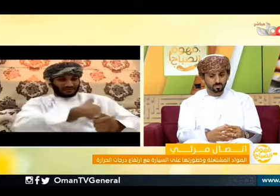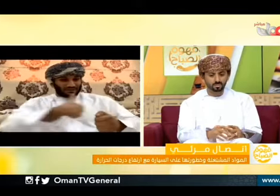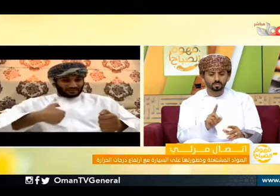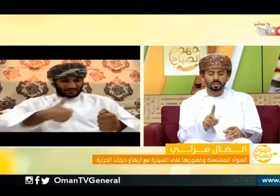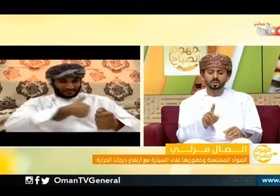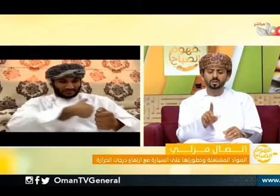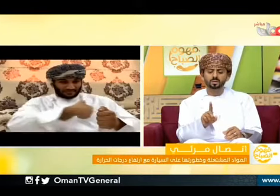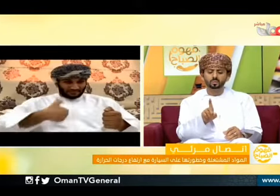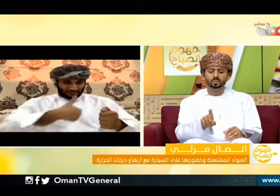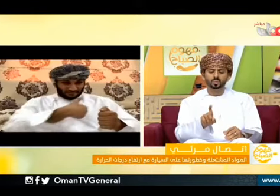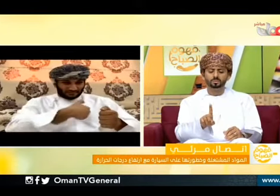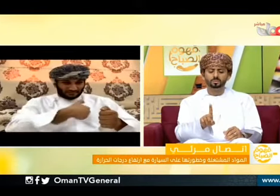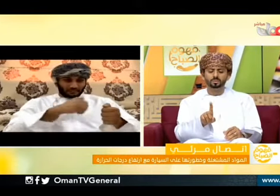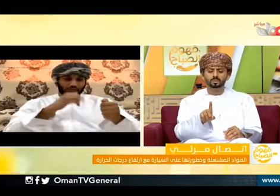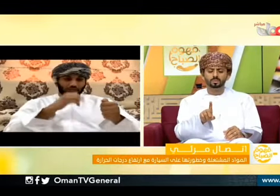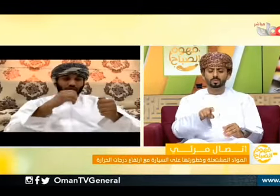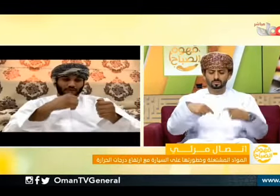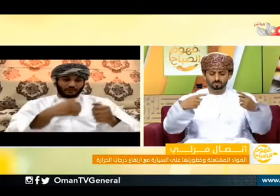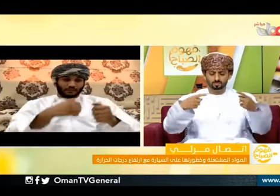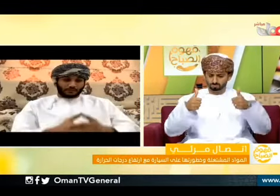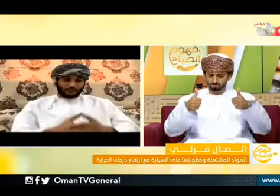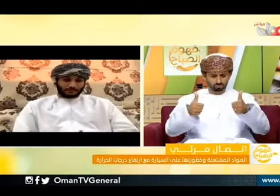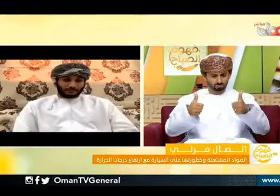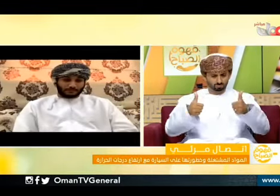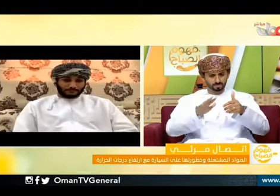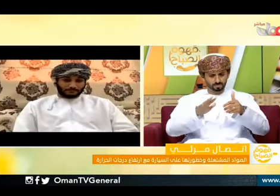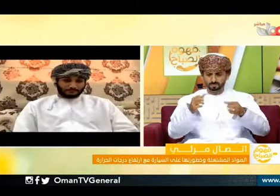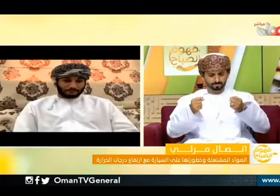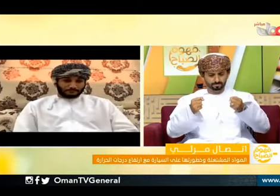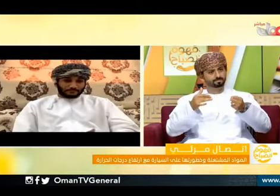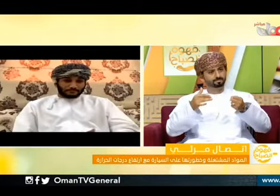على حسب المشاوير المستهلكه.